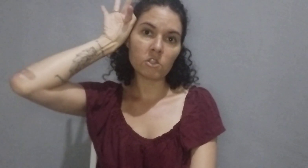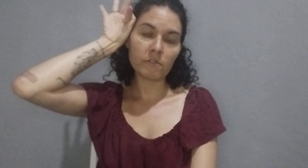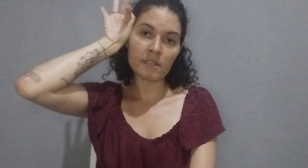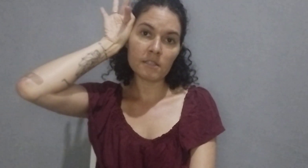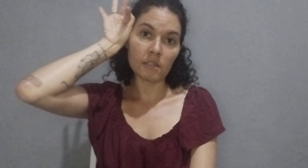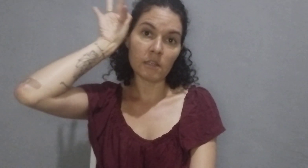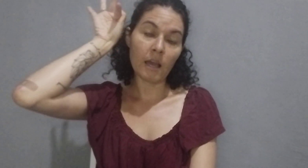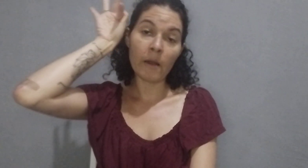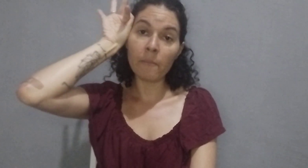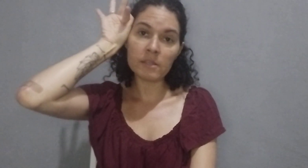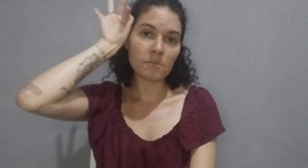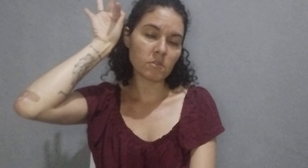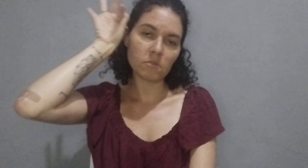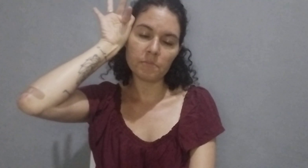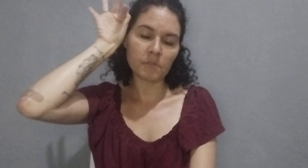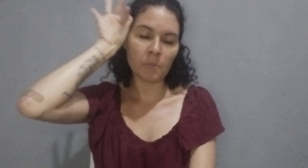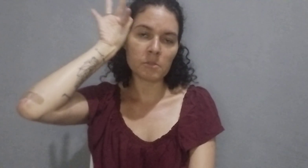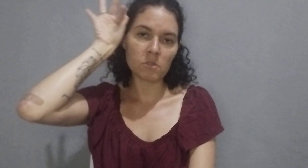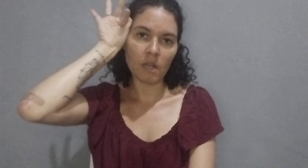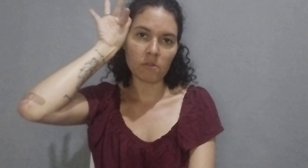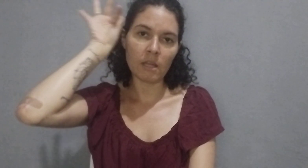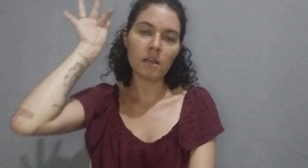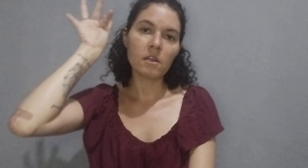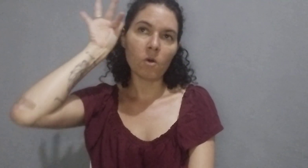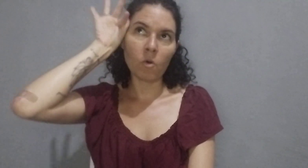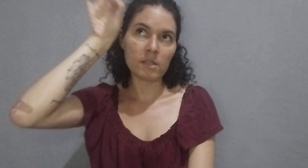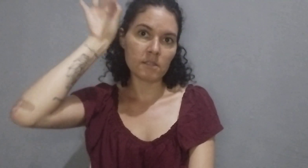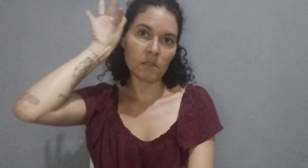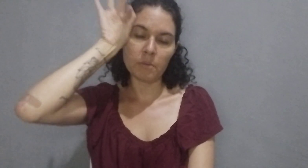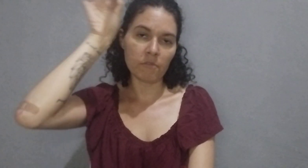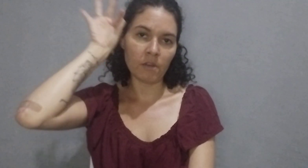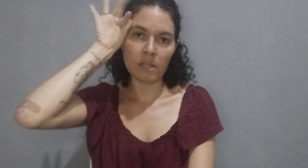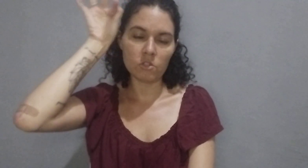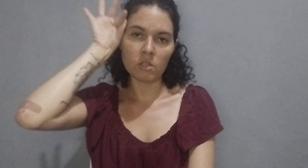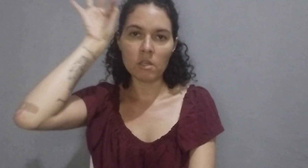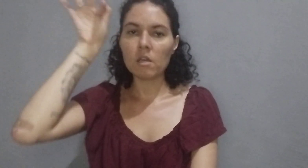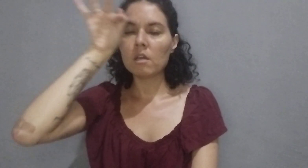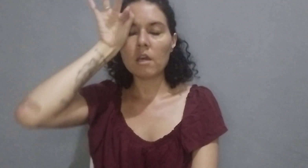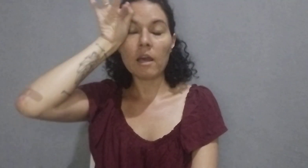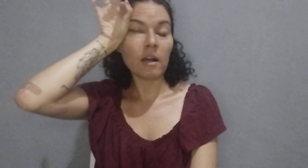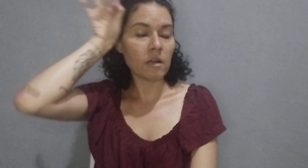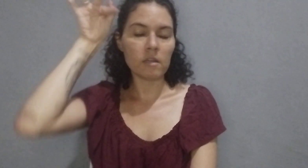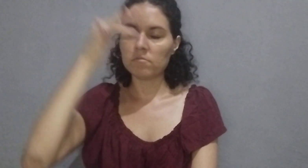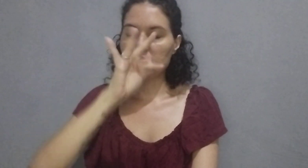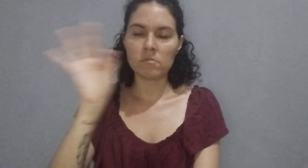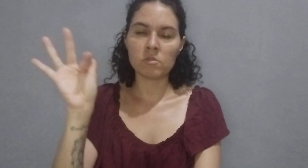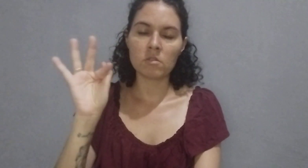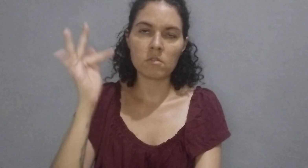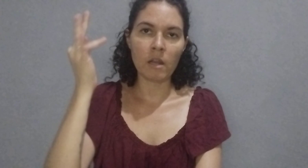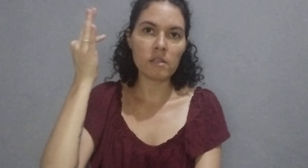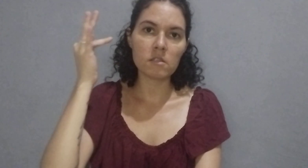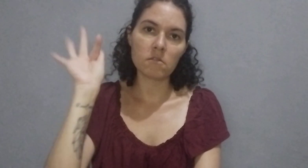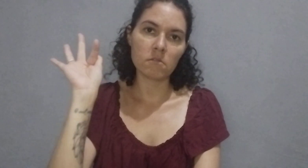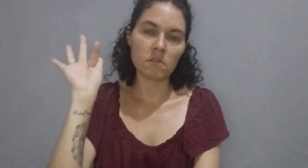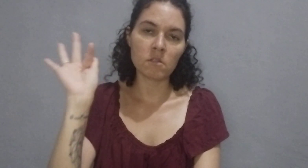que faz assim. É o mesmo sinal, tá? Ou assim pra frente. Os três estão